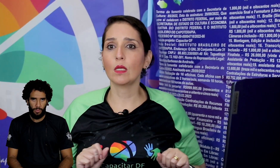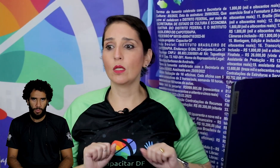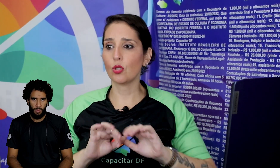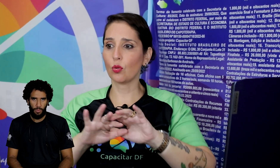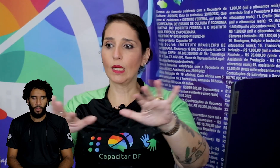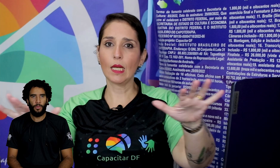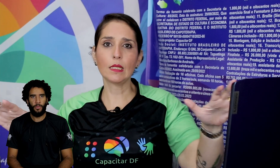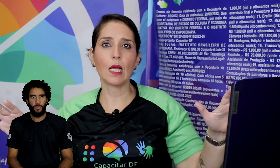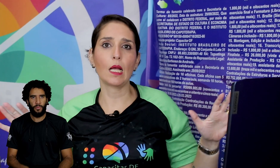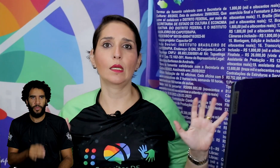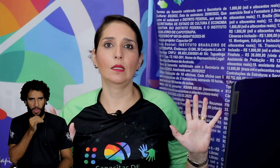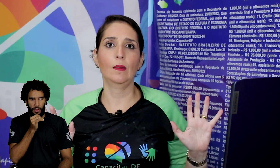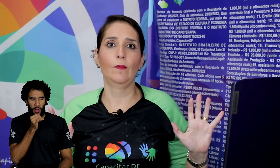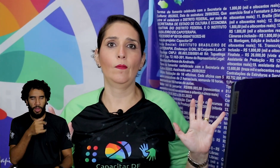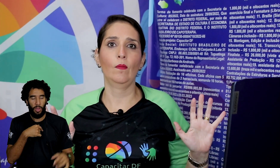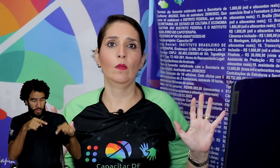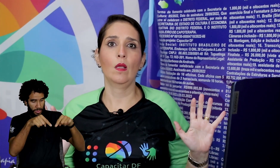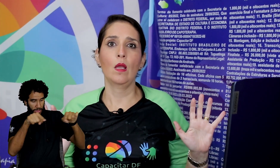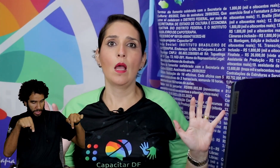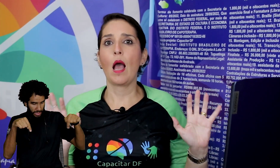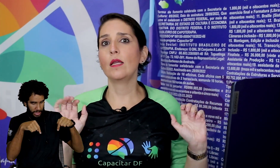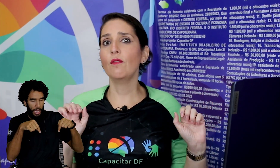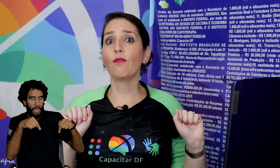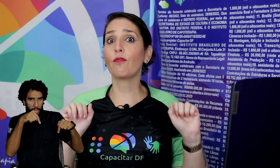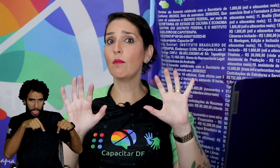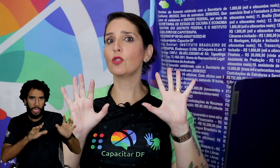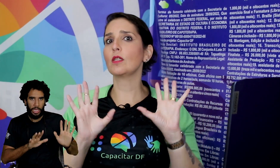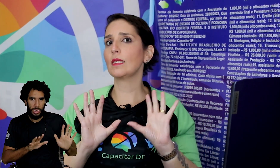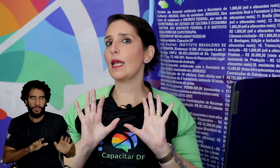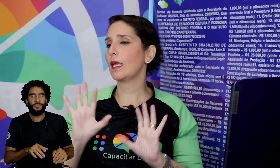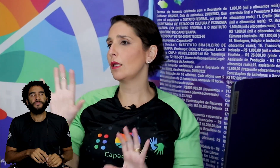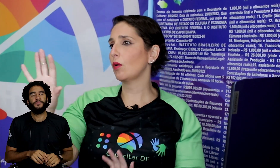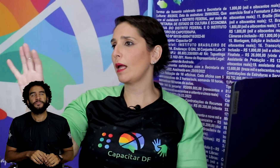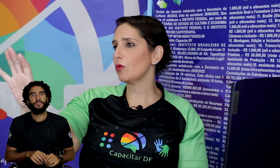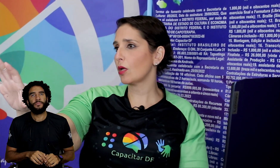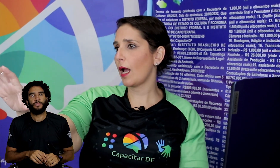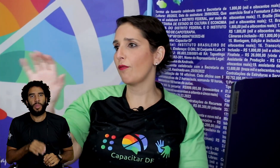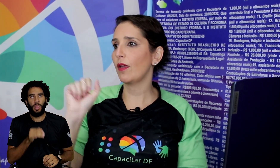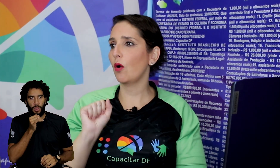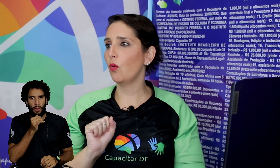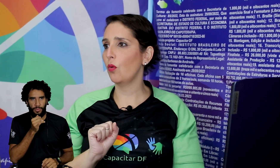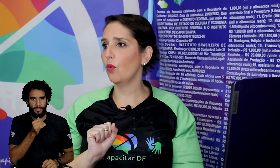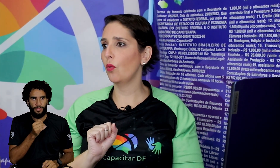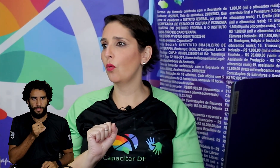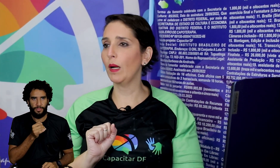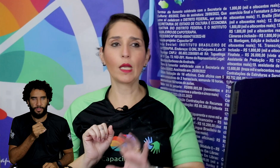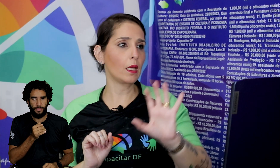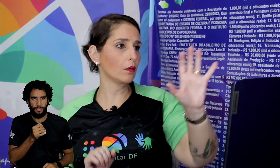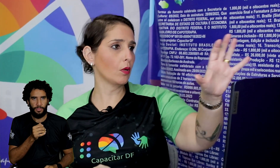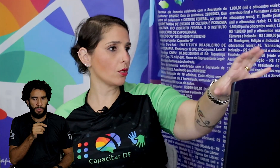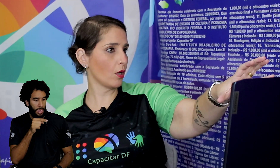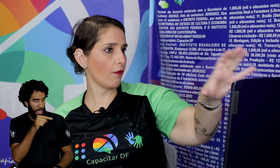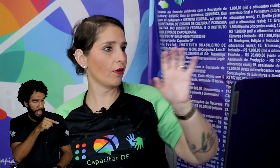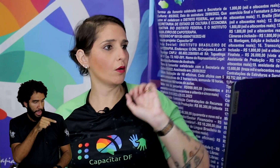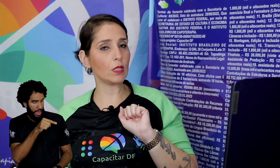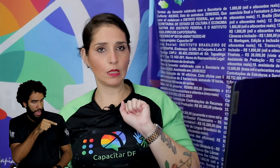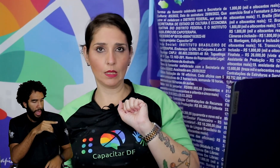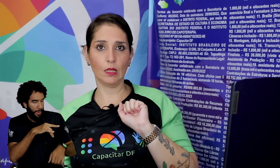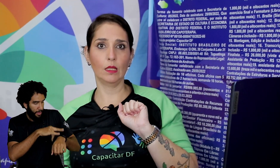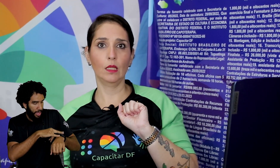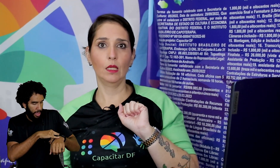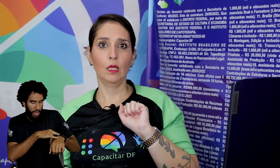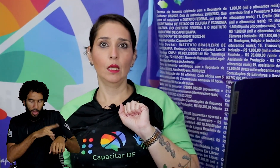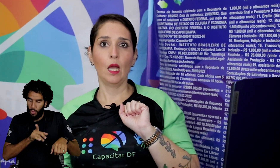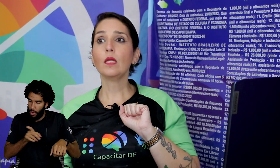falar o seguinte, eu estou aqui na sala. Aí, vamos dizer que do lado de cá fica o banheiro e do lado de cá fica a